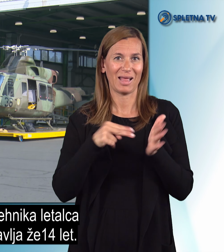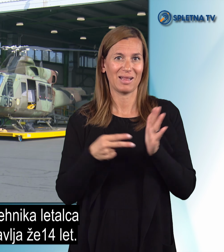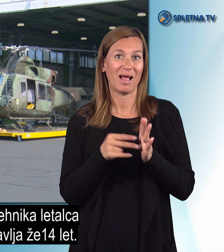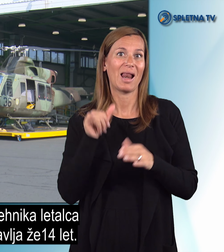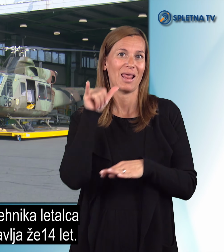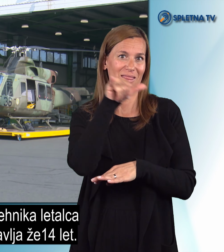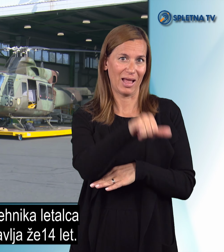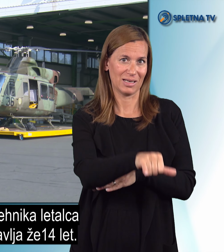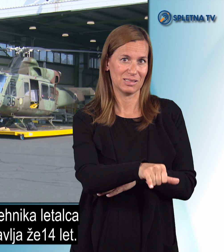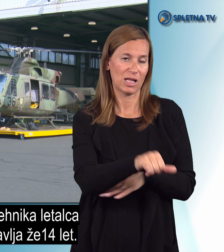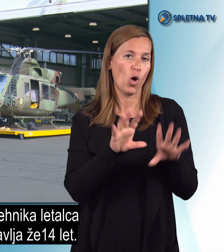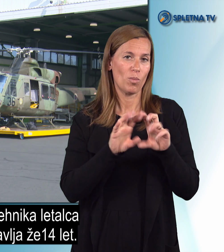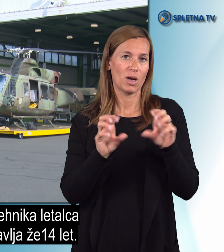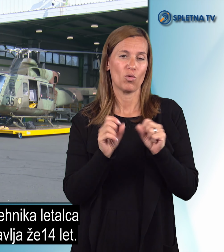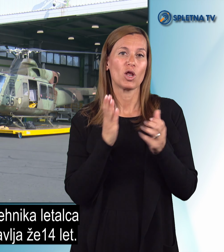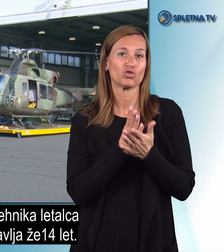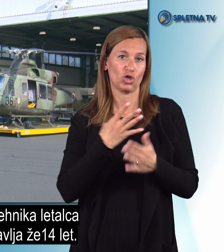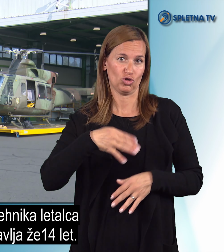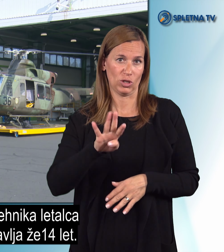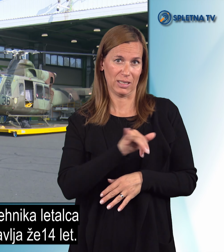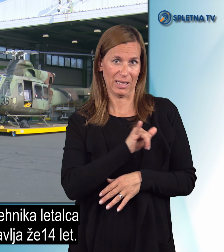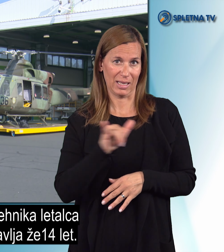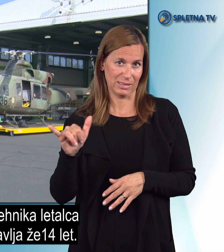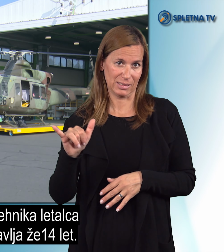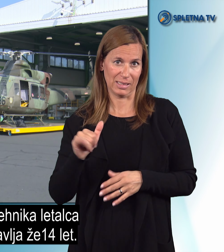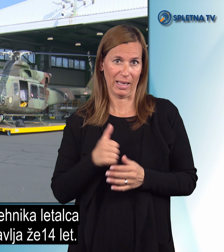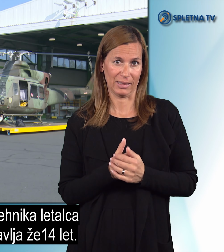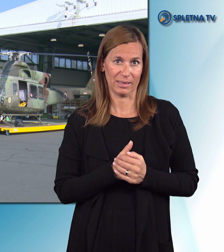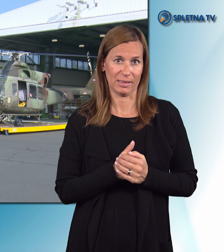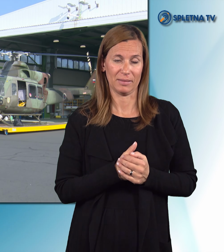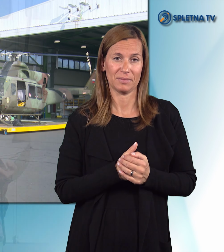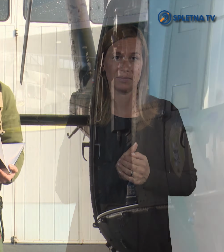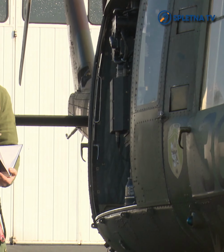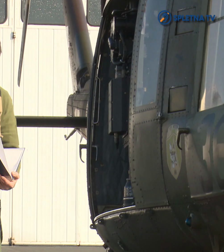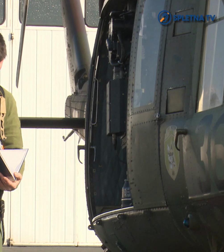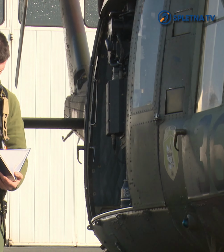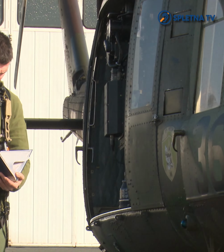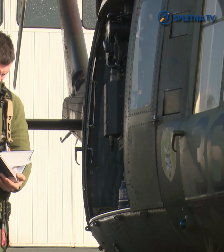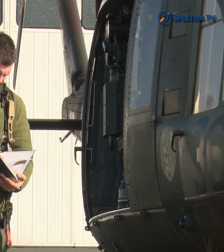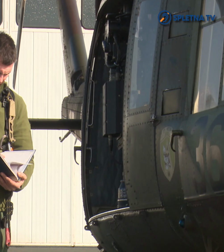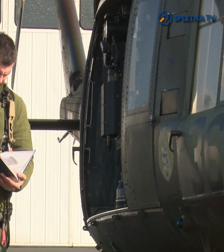Poklic tehnika letalca pa opravlja že 14 let.